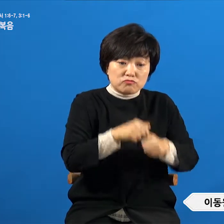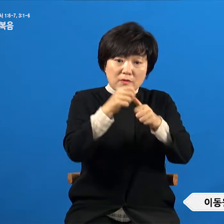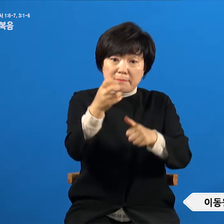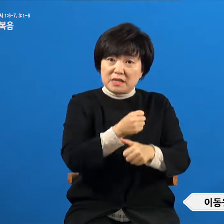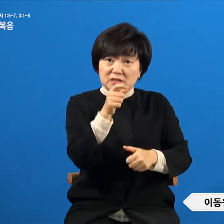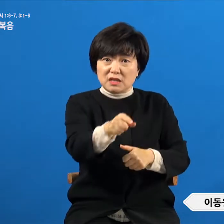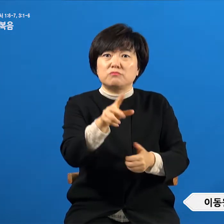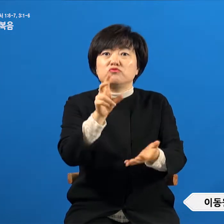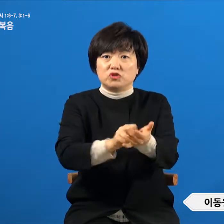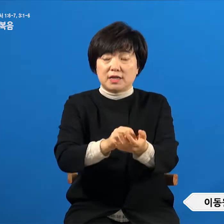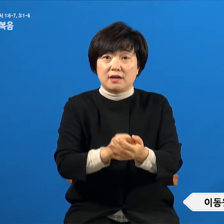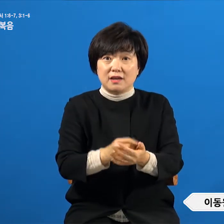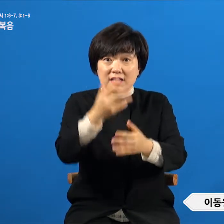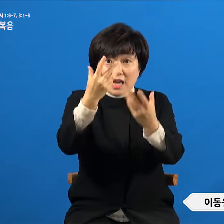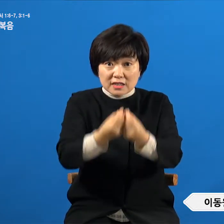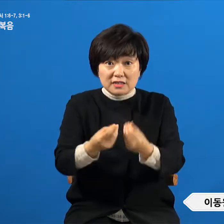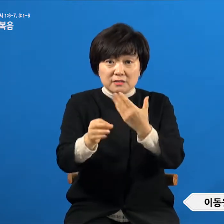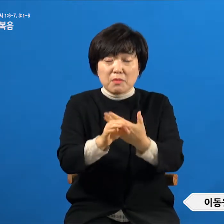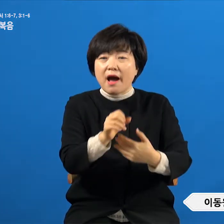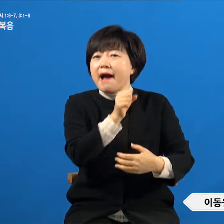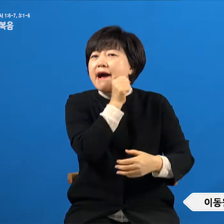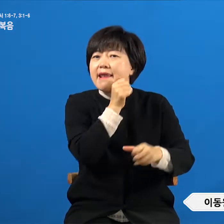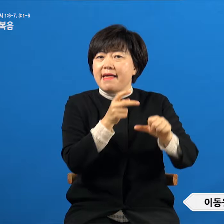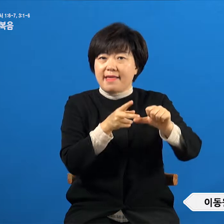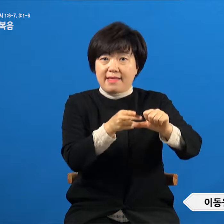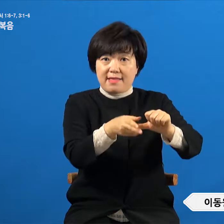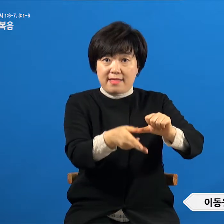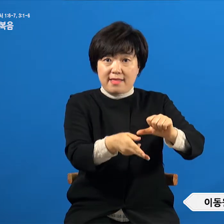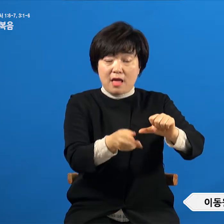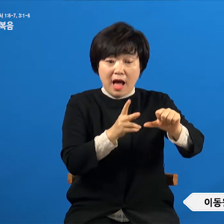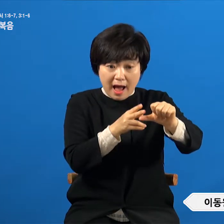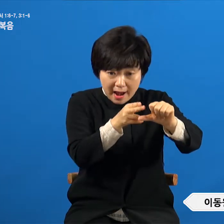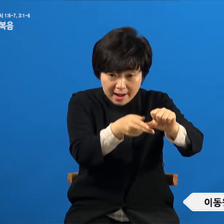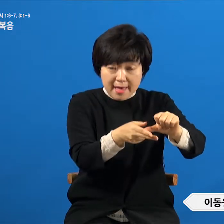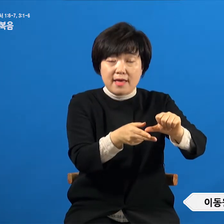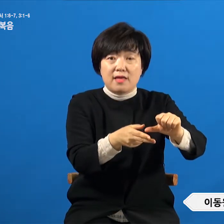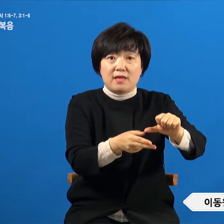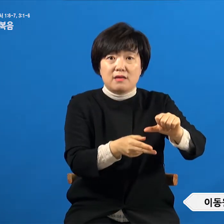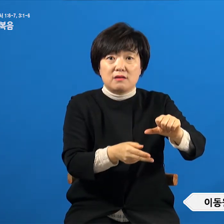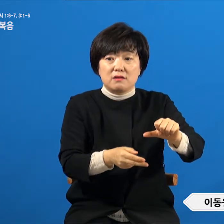되기 위해서는 반드시 통과해야 할 의례가 뭐냐면 할례였어요.